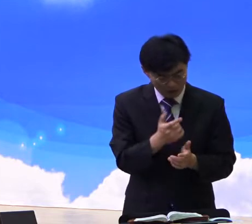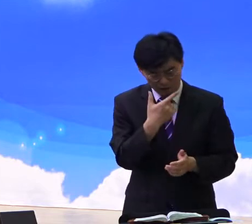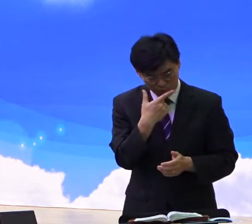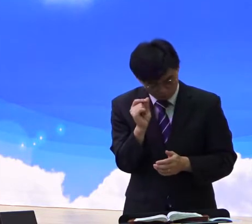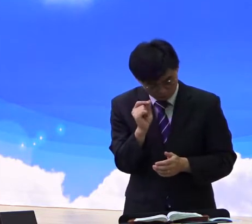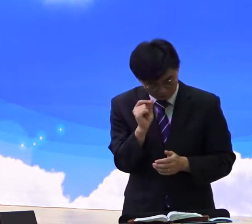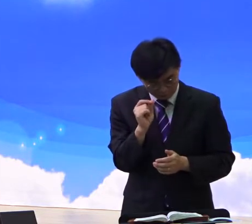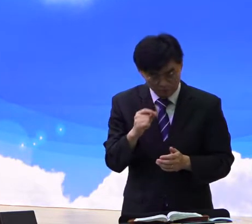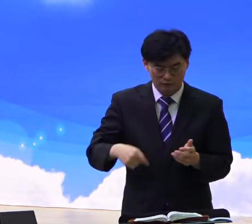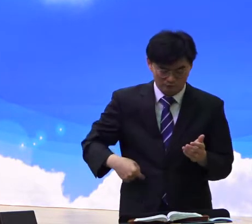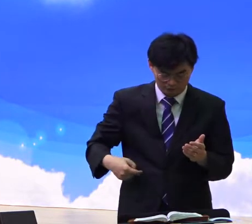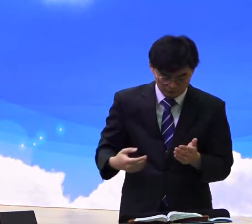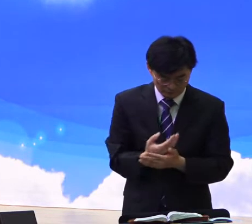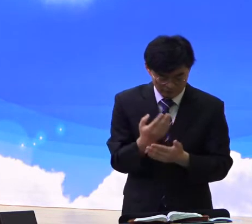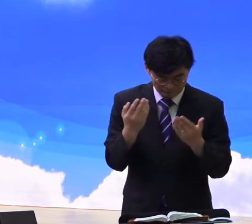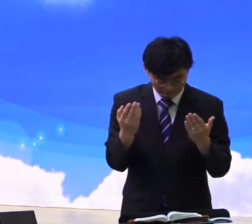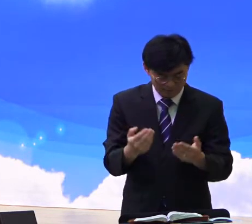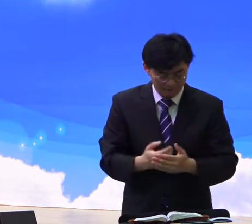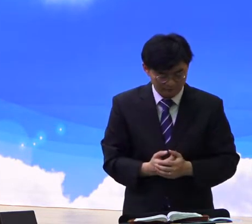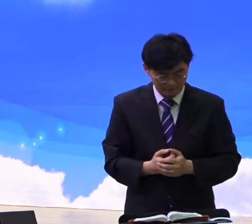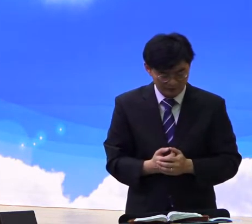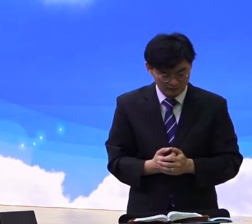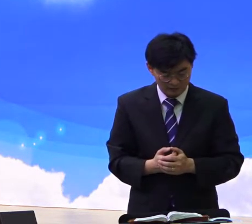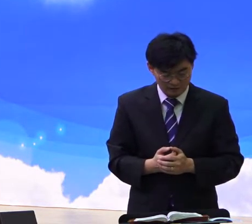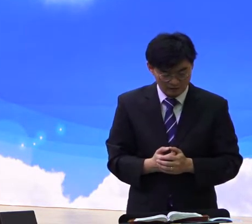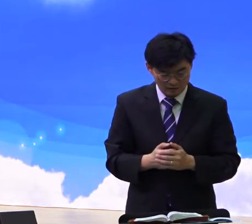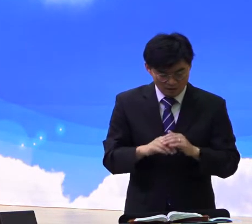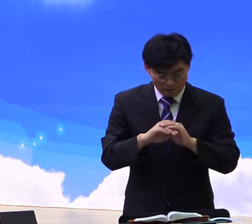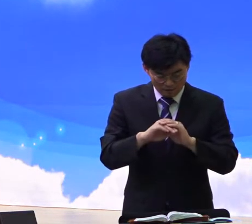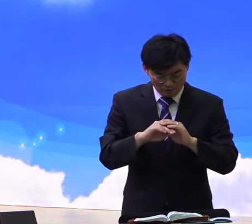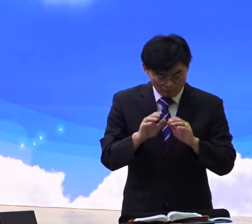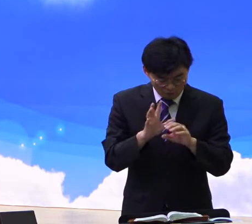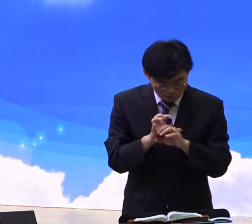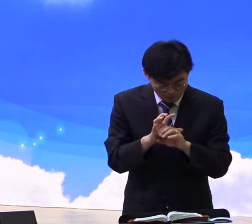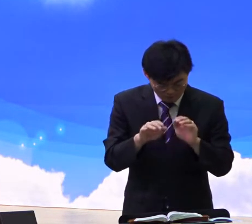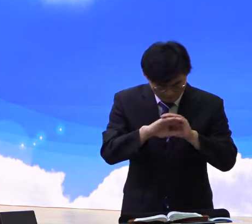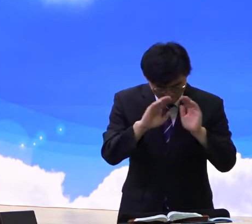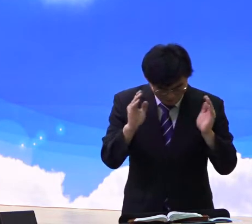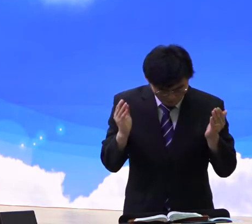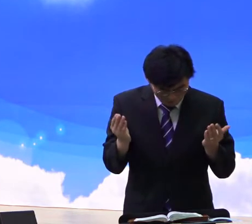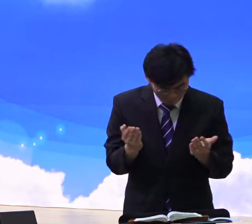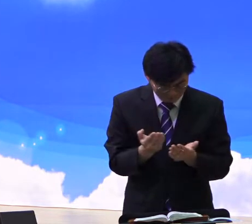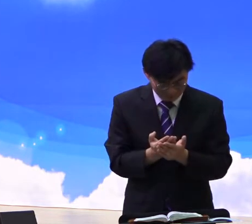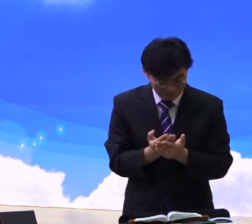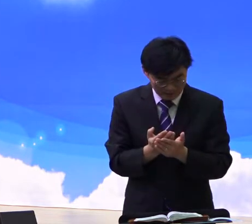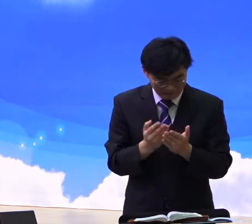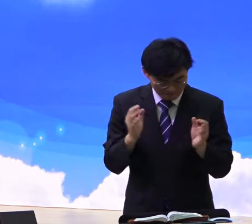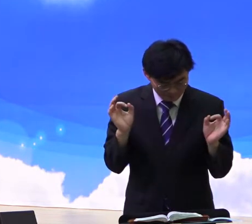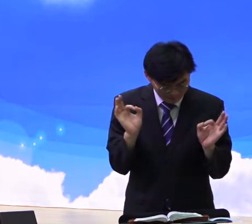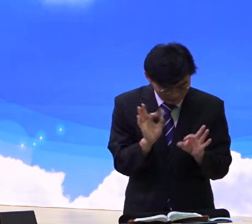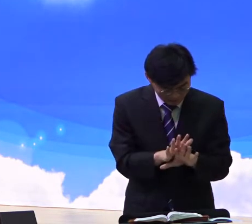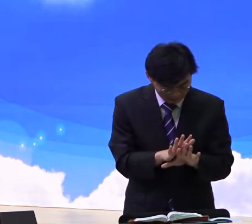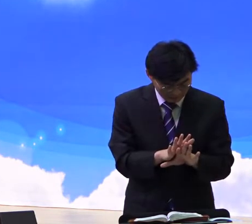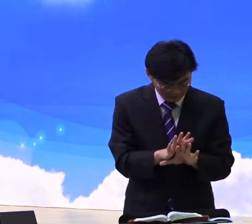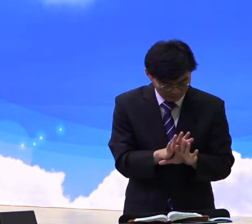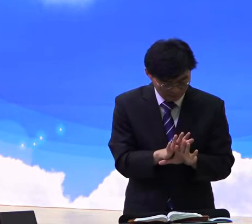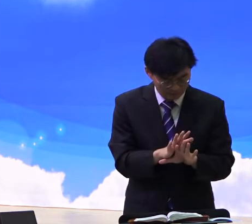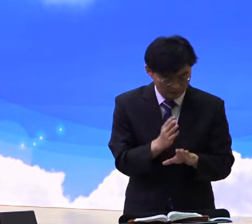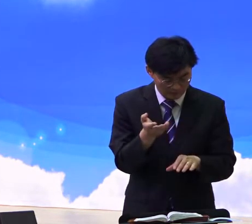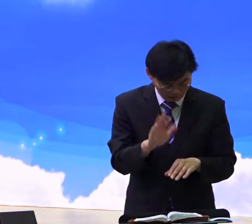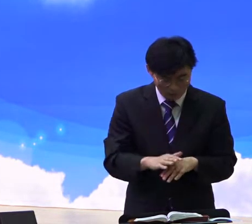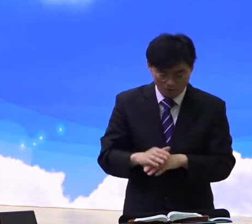발전하여 삶의 어려움을 극복하고 완벽한 코로나 백신이 인간의 지혜로 만들어질지라도 하나님의